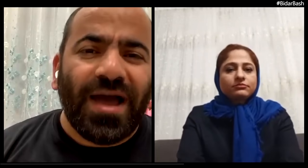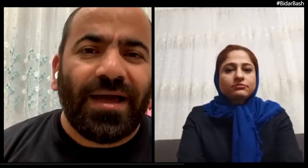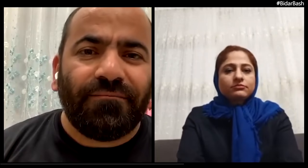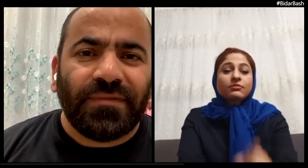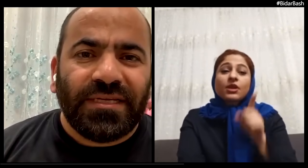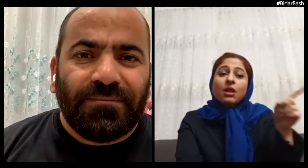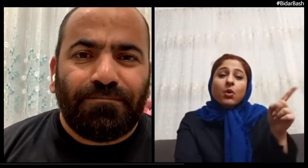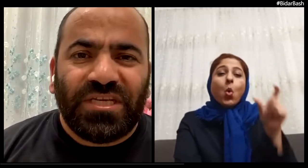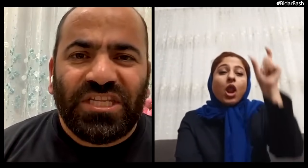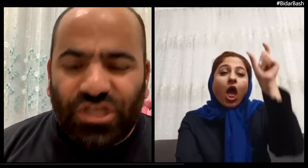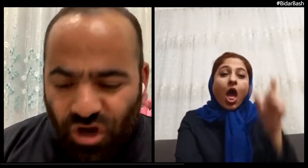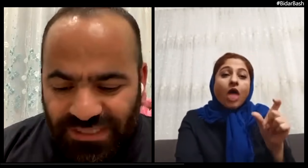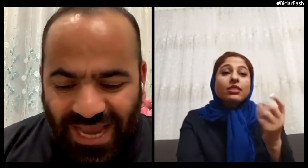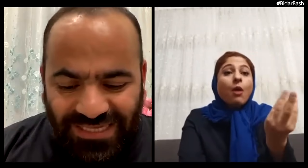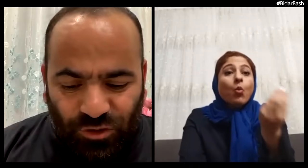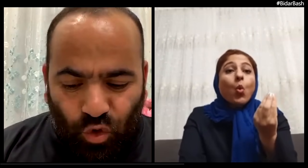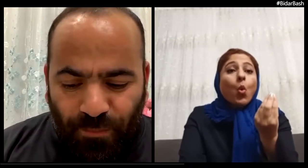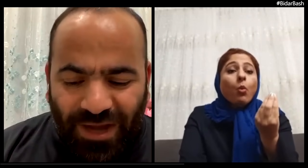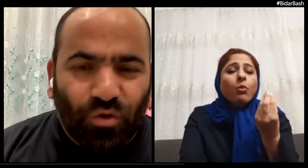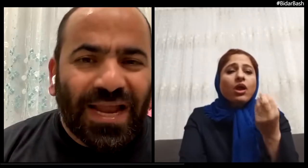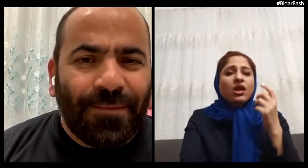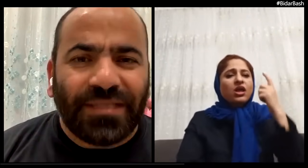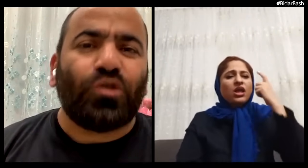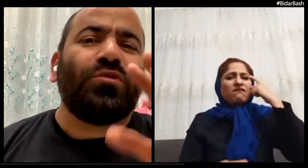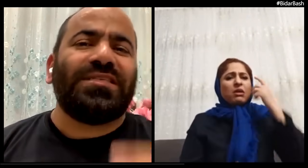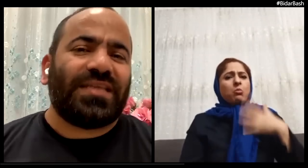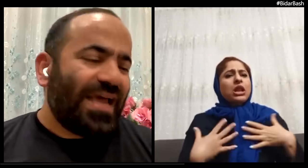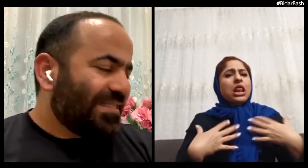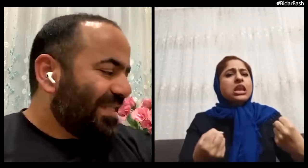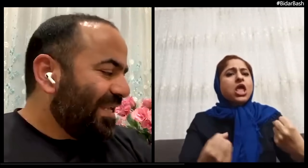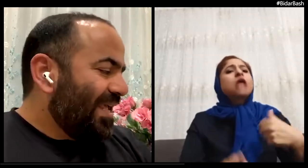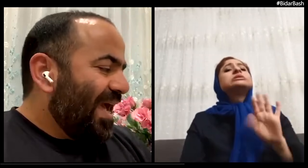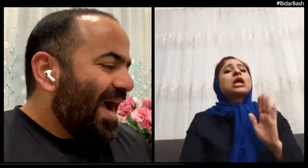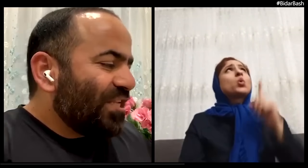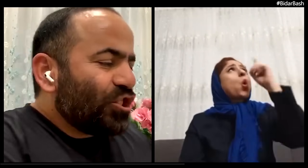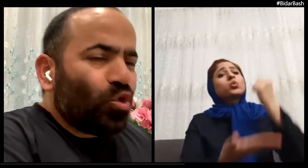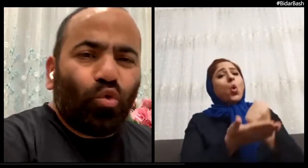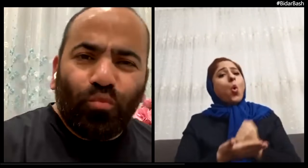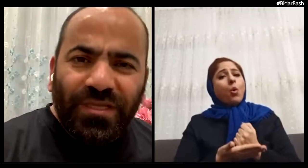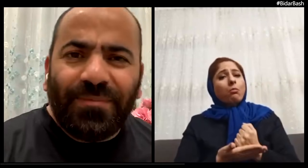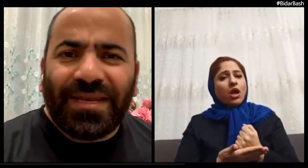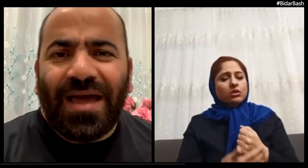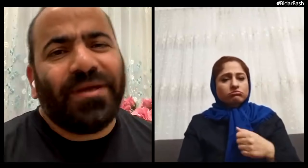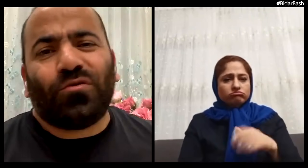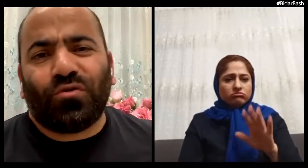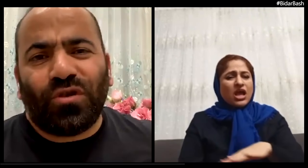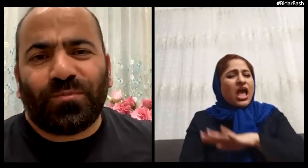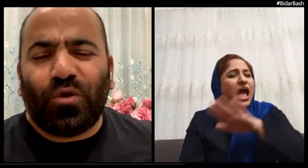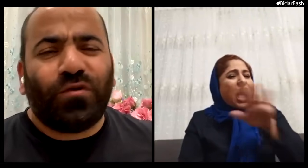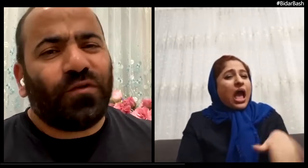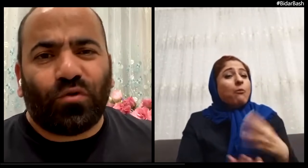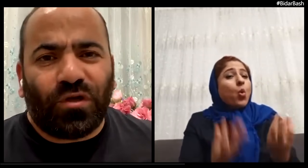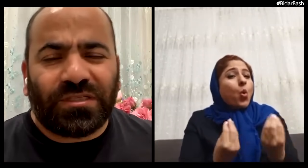خوبا هم بی نیاز از کمک و رحمت تو نیستن، اصلا هرچی خوبیه به رحمت